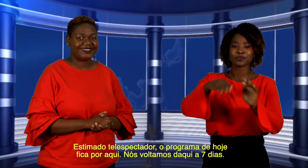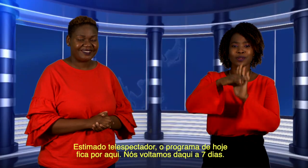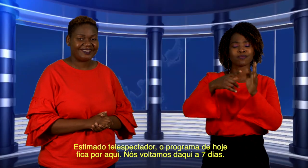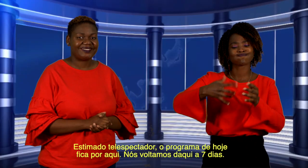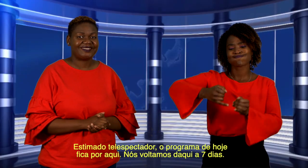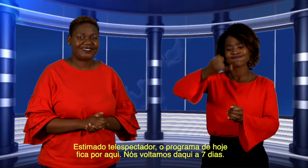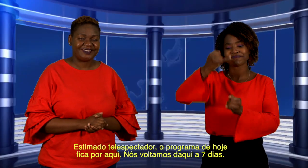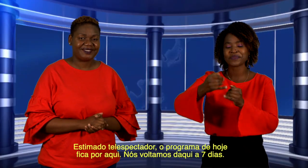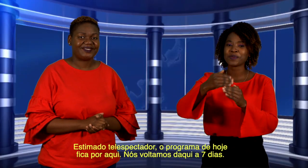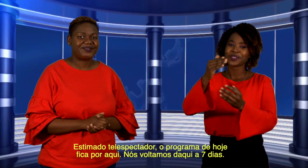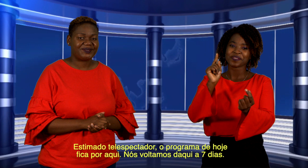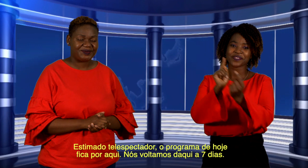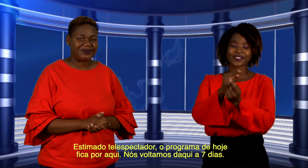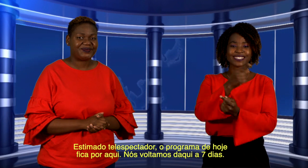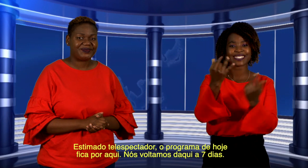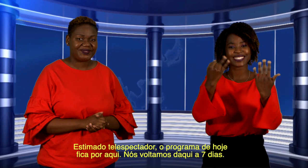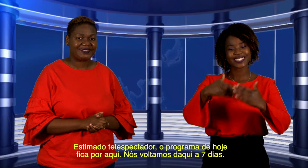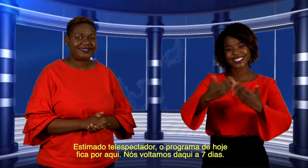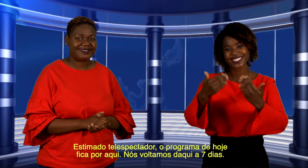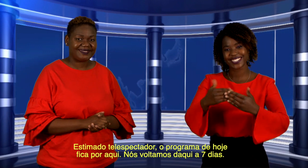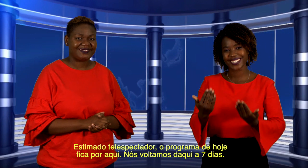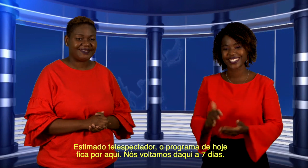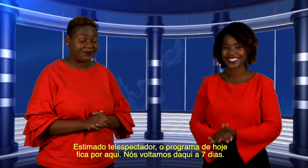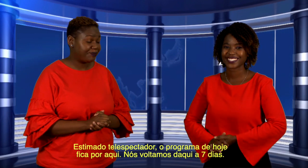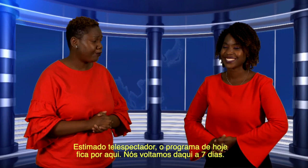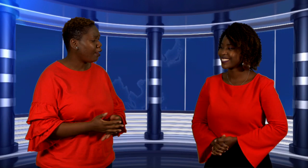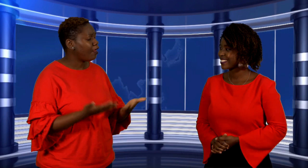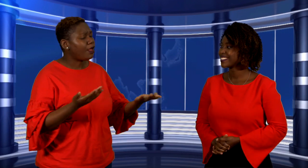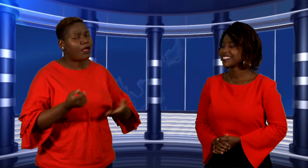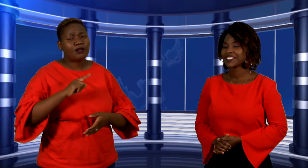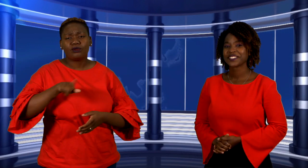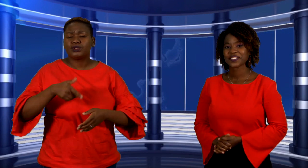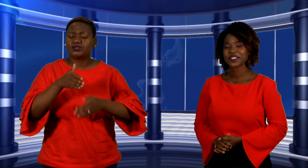o programa de hoje fica por aqui. Voltamos daqui a 7 dias.